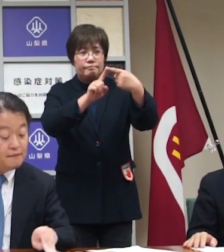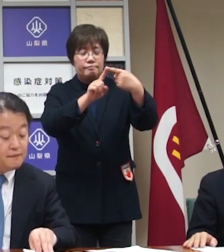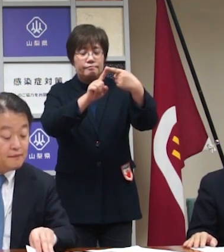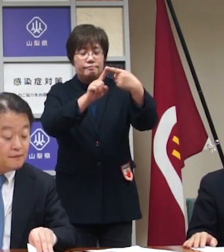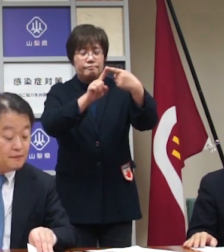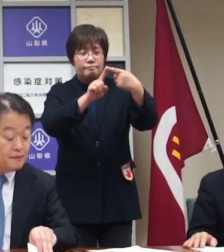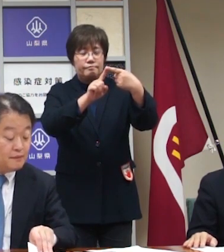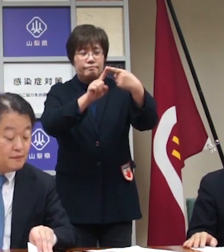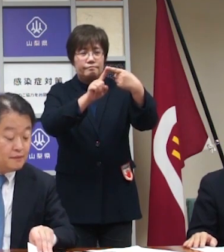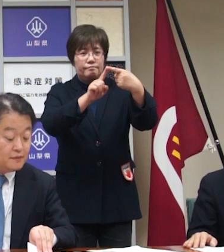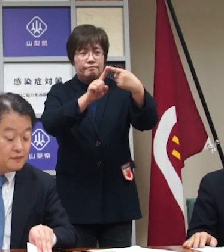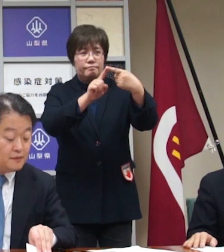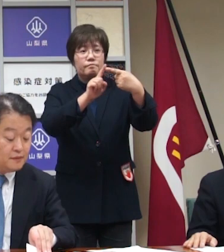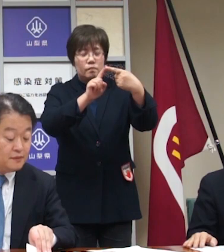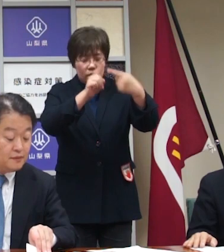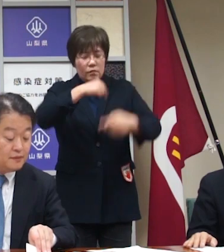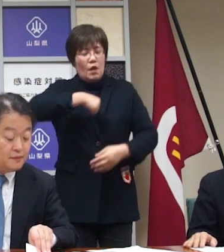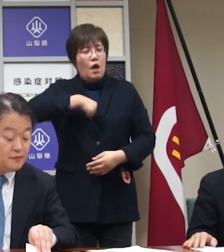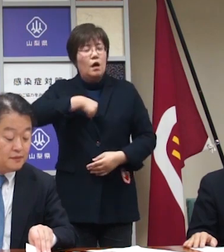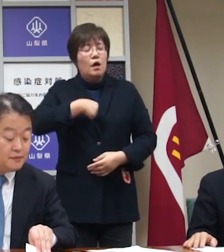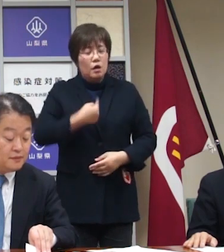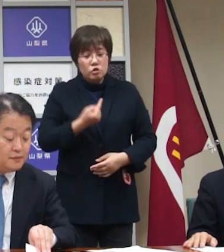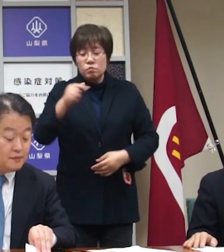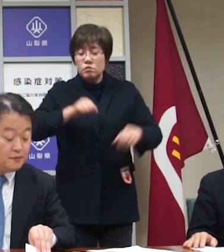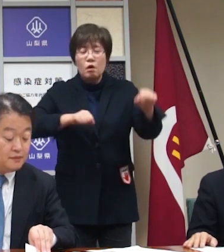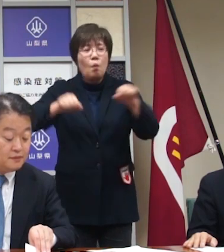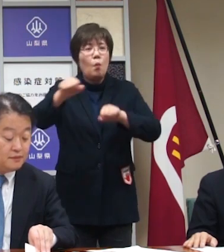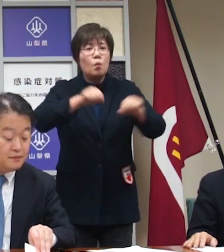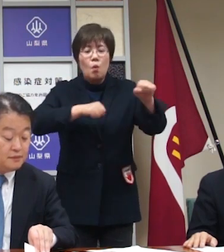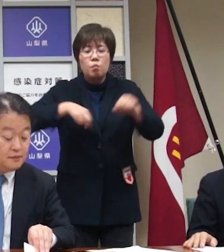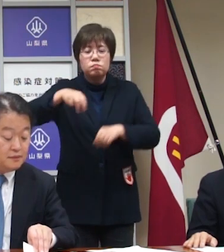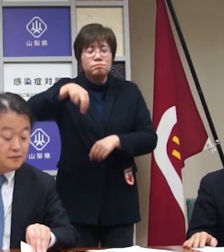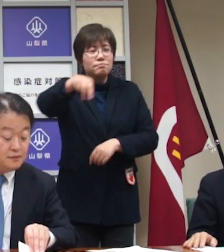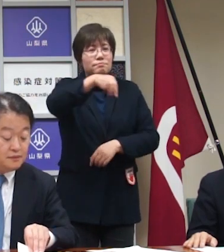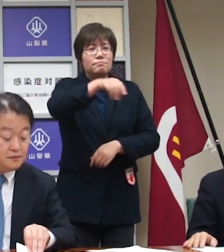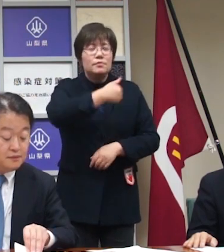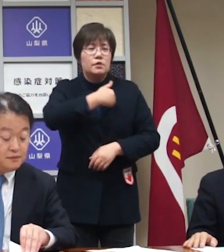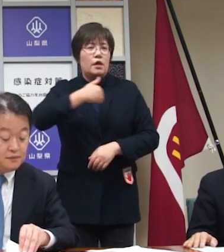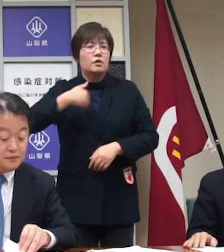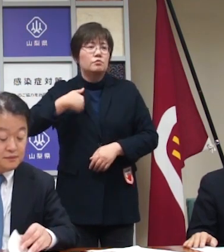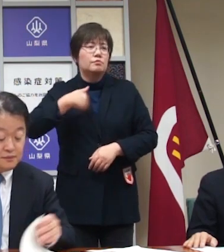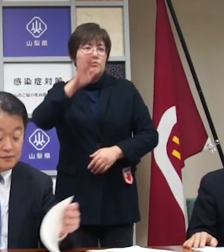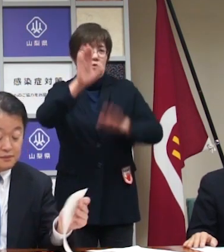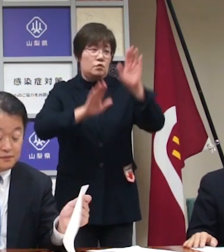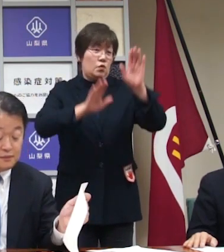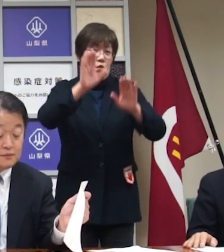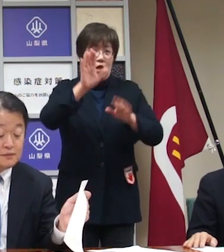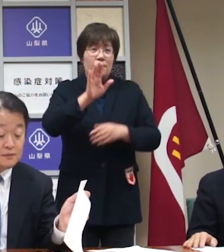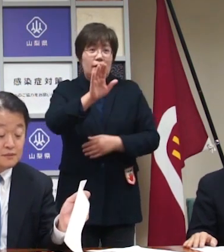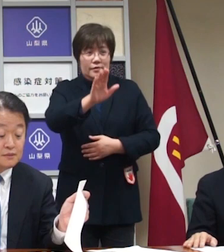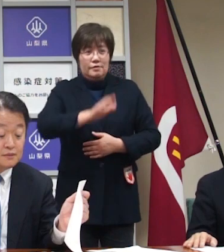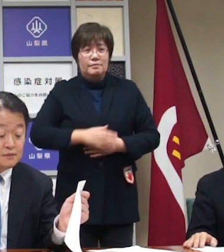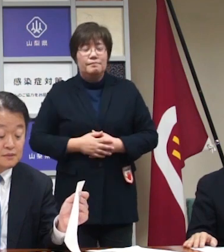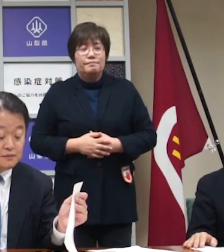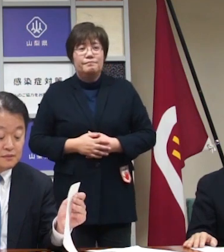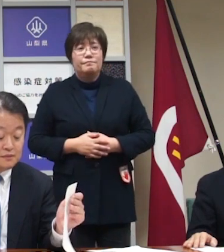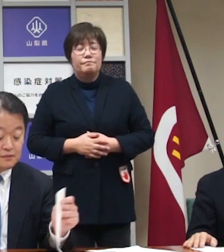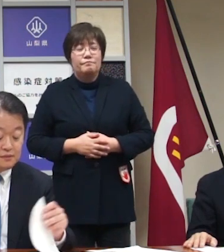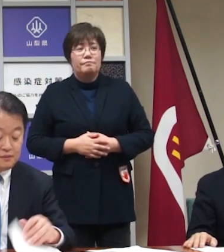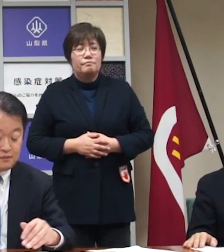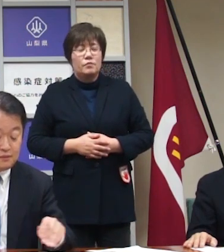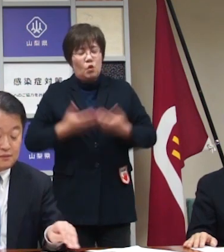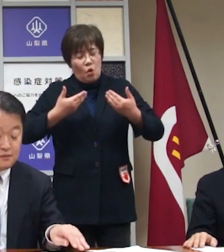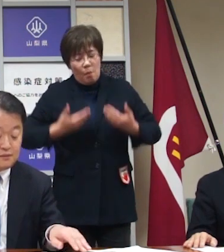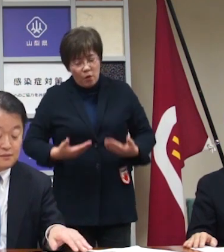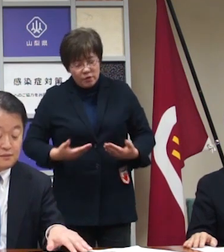まあ、自分できちんと行動できるぐらいの今容体ですので、全然